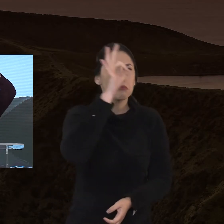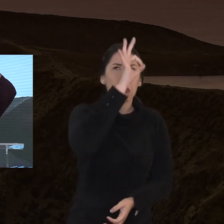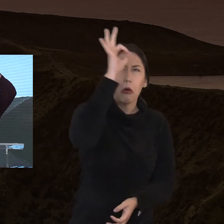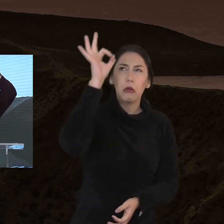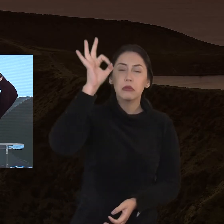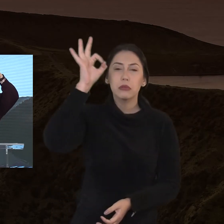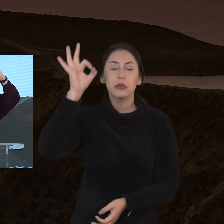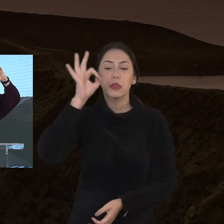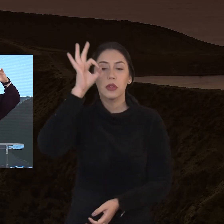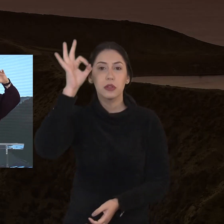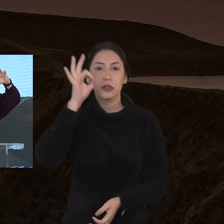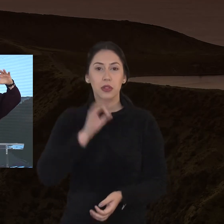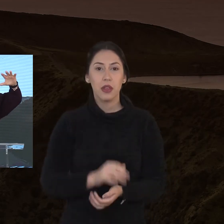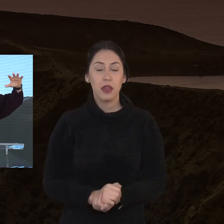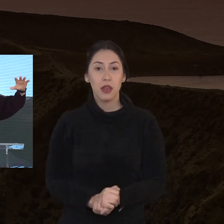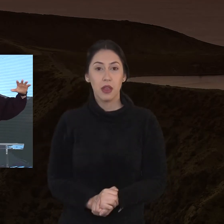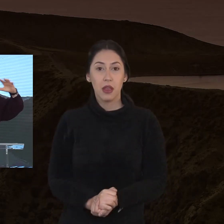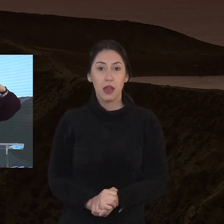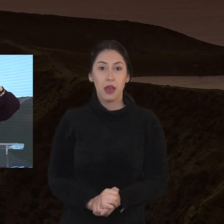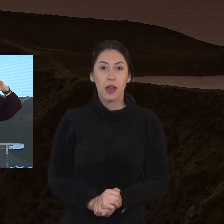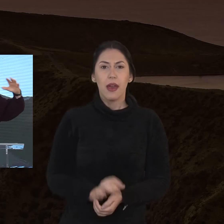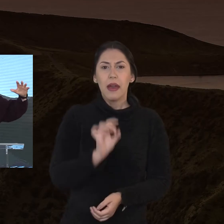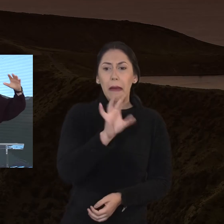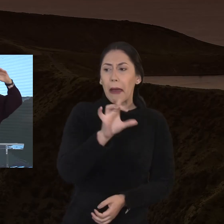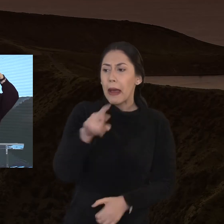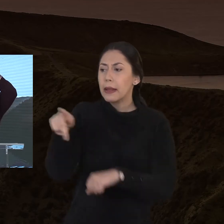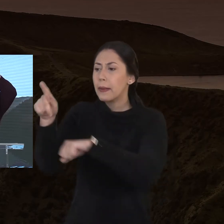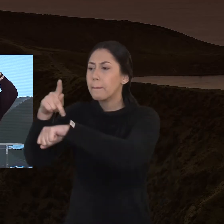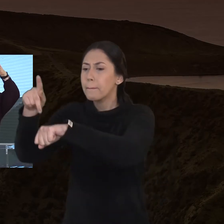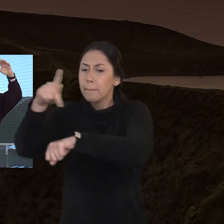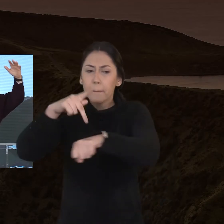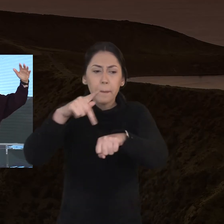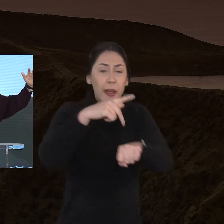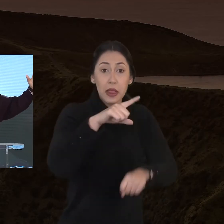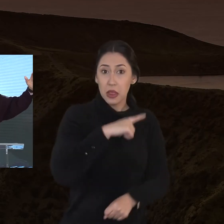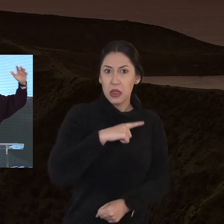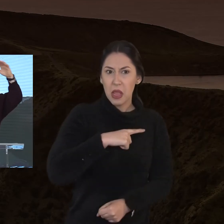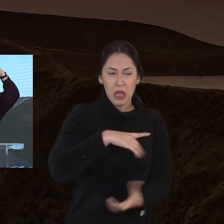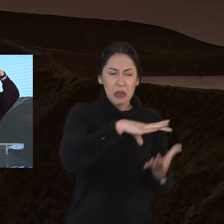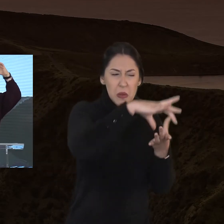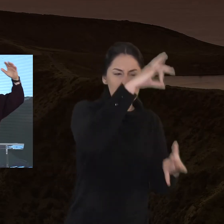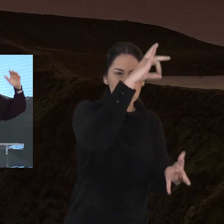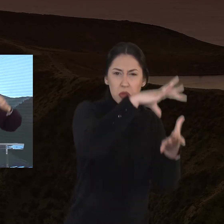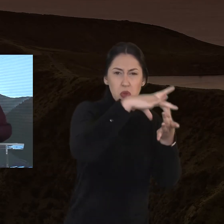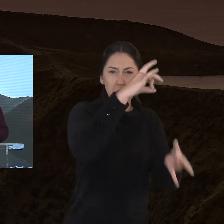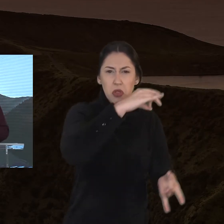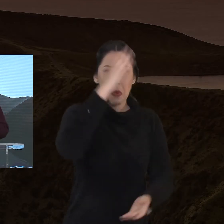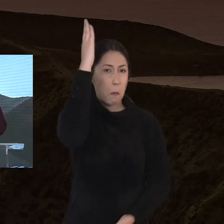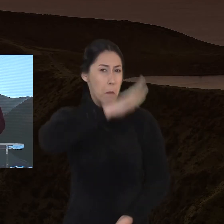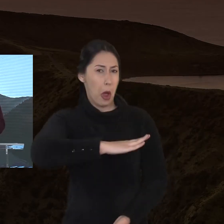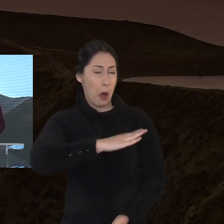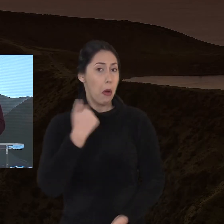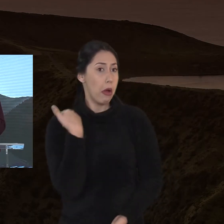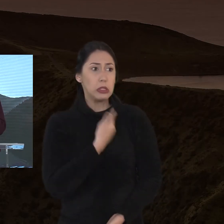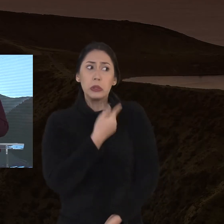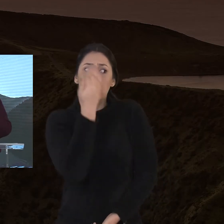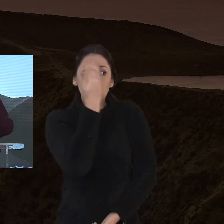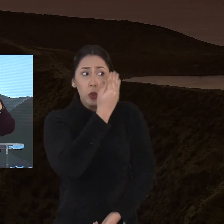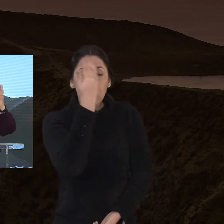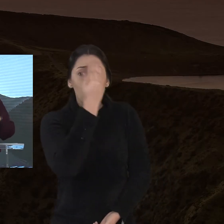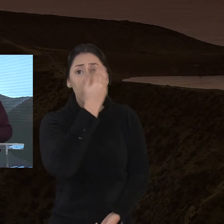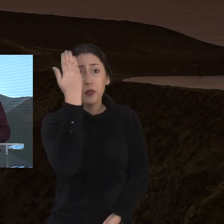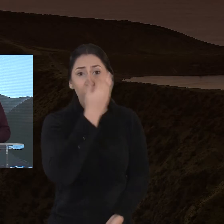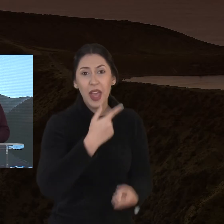principais hoje em cada país ou no mundo os principados e potestades nos aires onde reinam